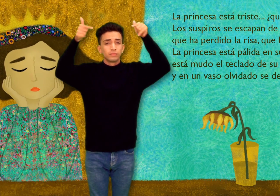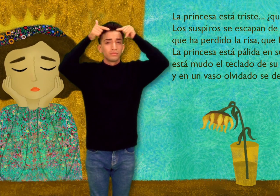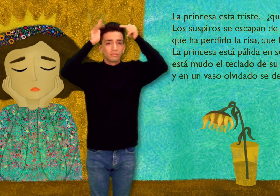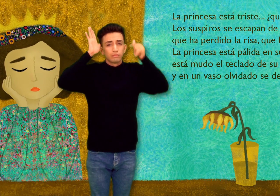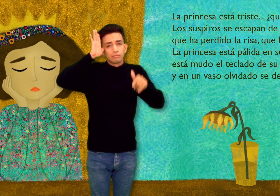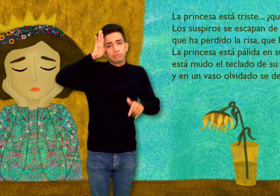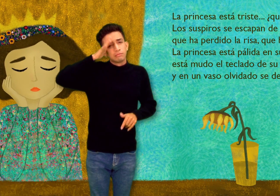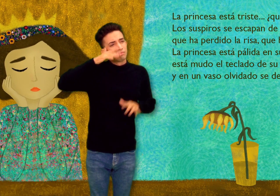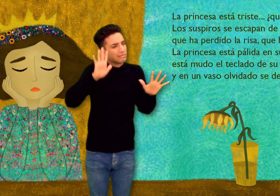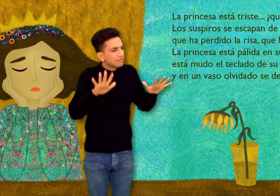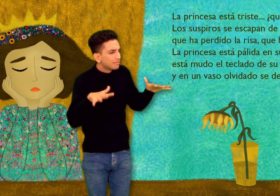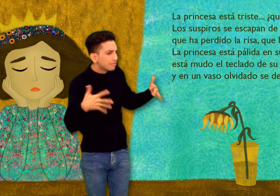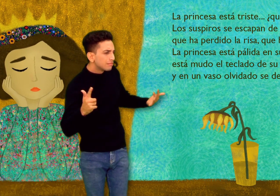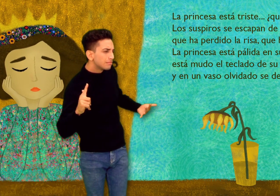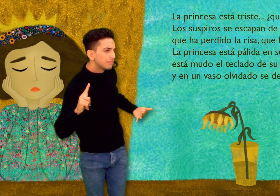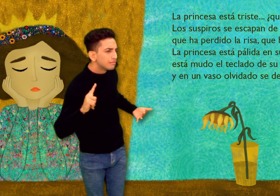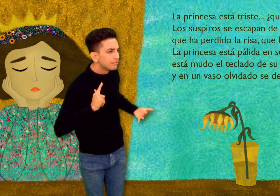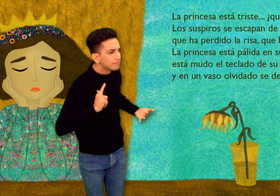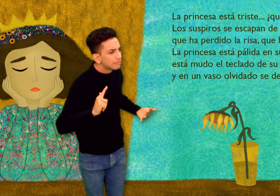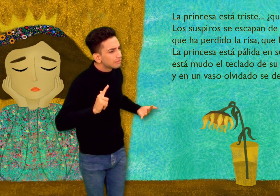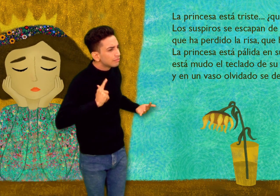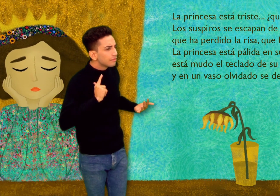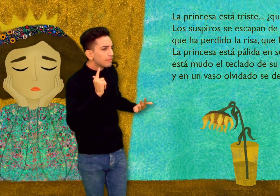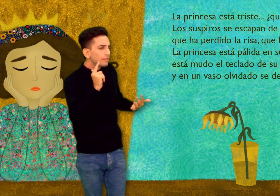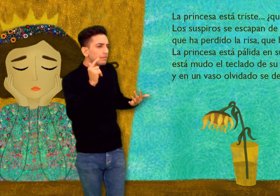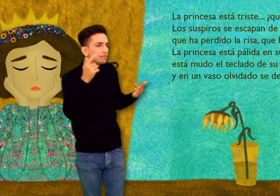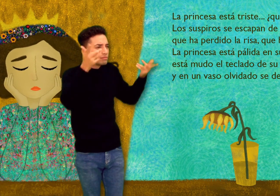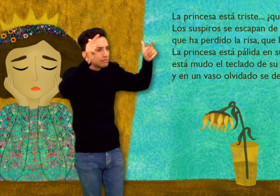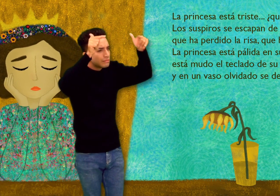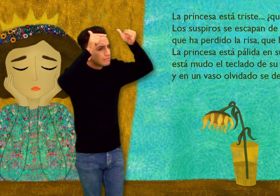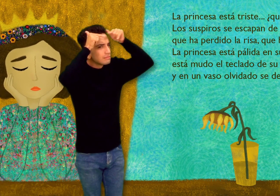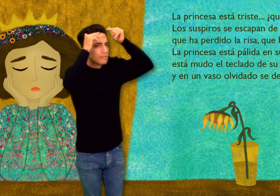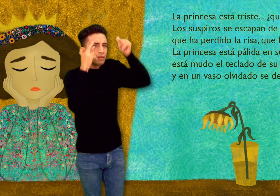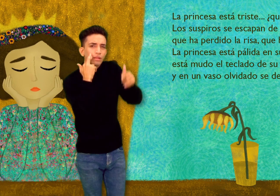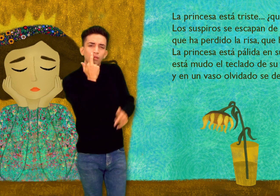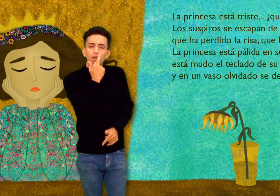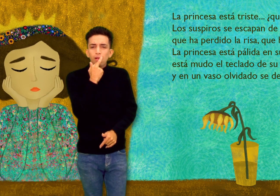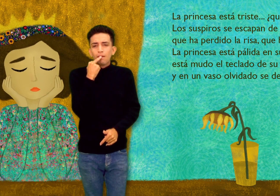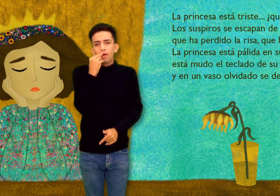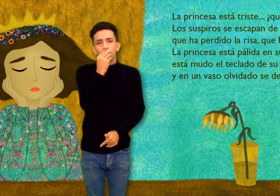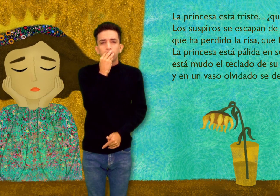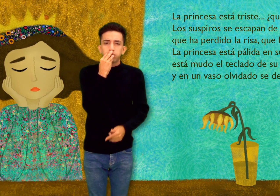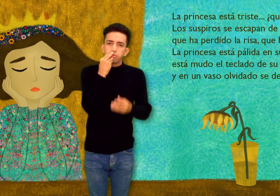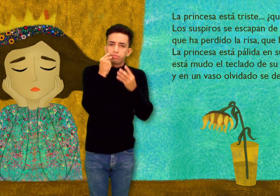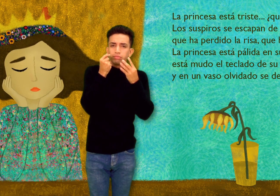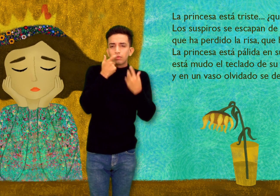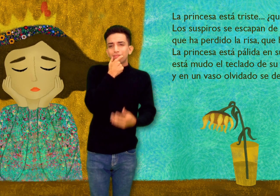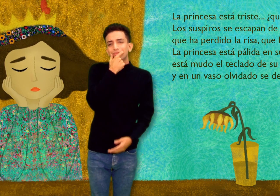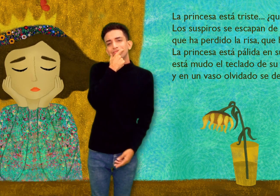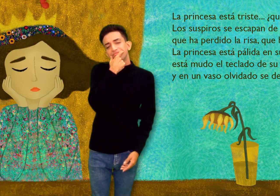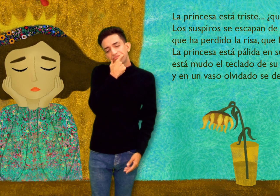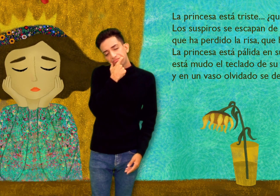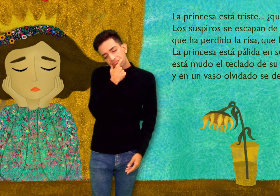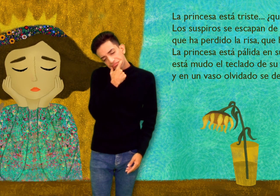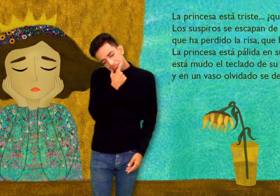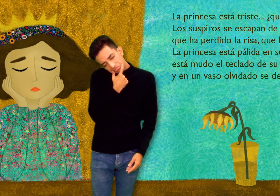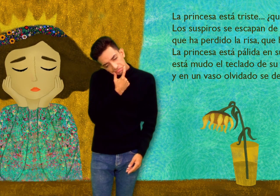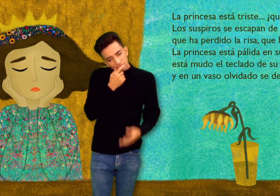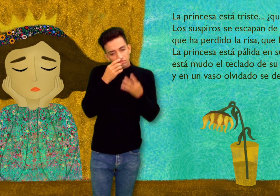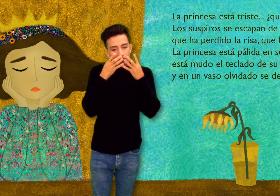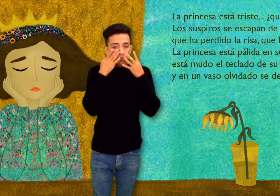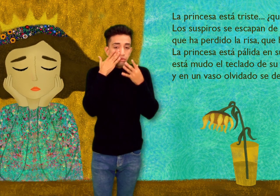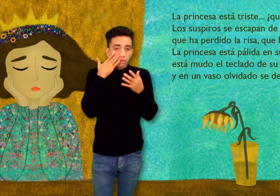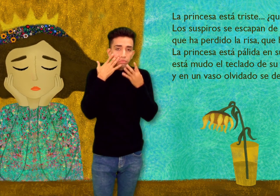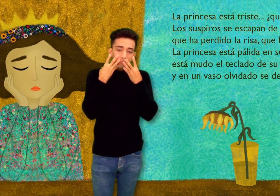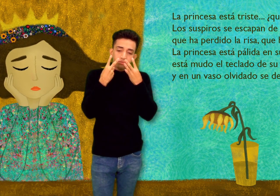La princesa está triste. ¿Qué tendrá la princesa? Los suspiros escapan de su boca de fresa, que ha